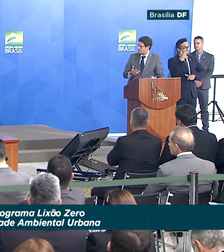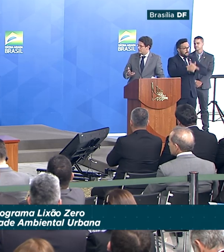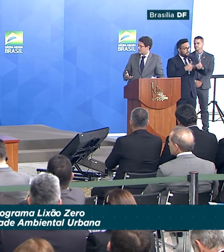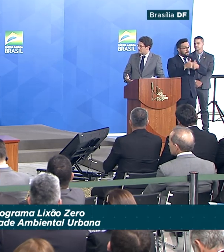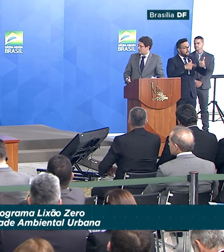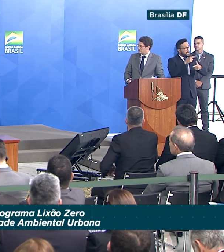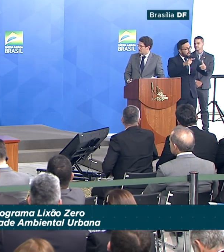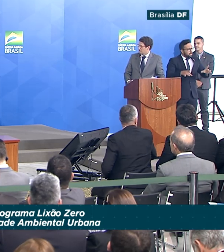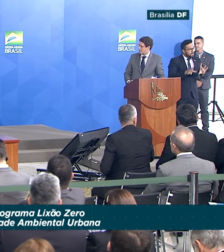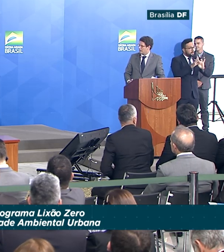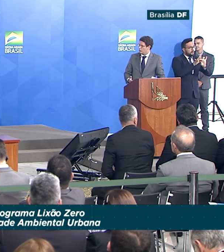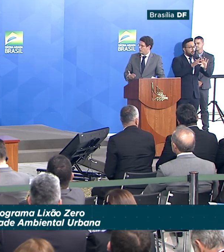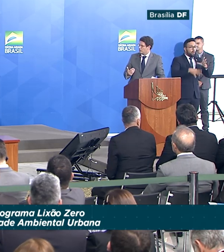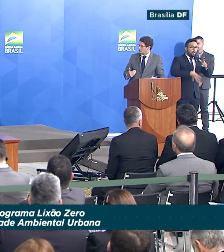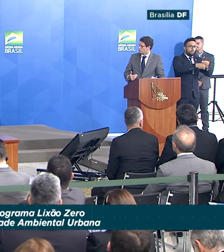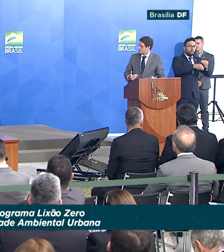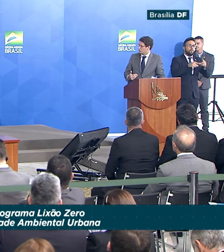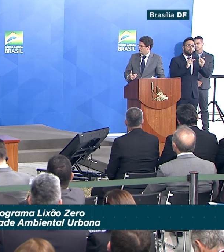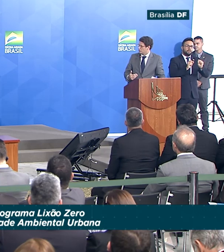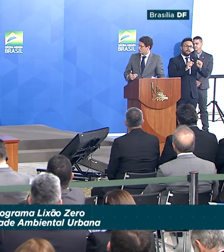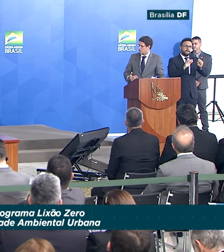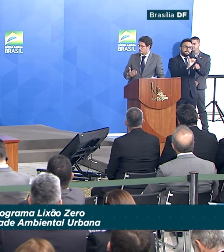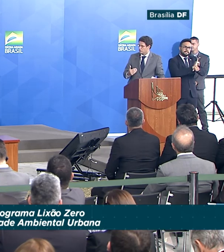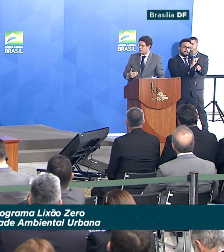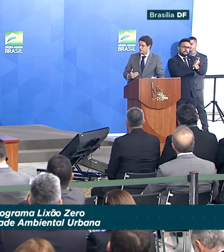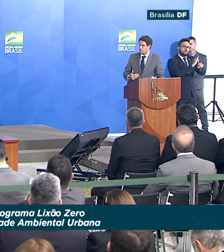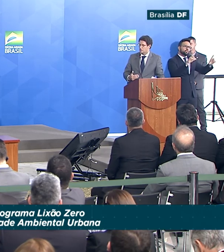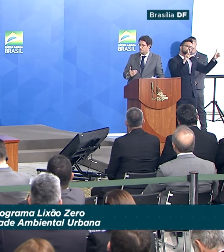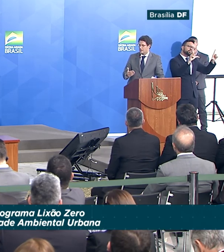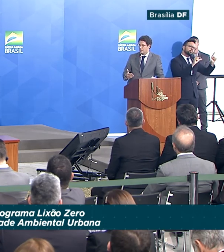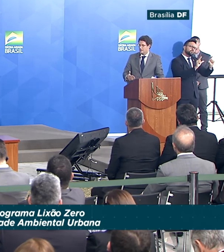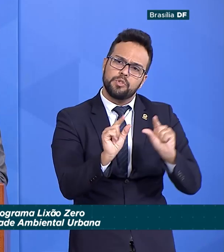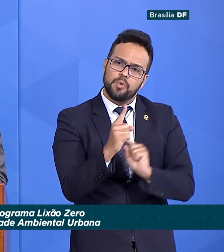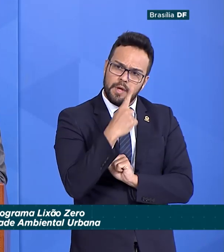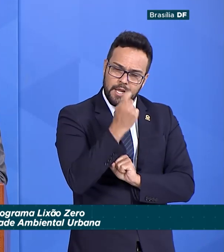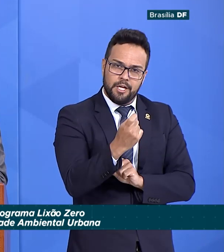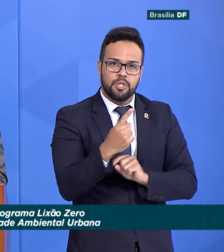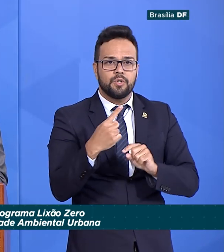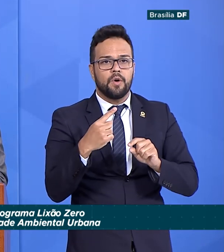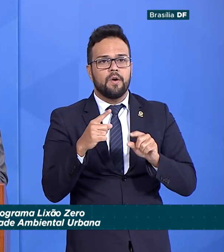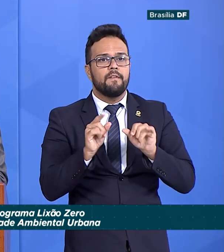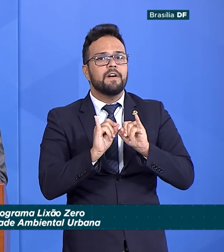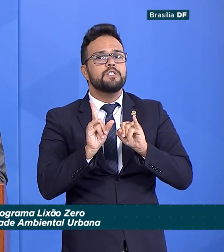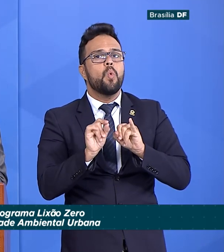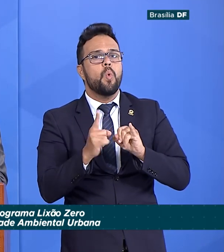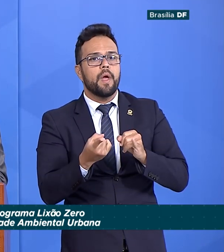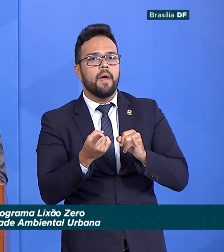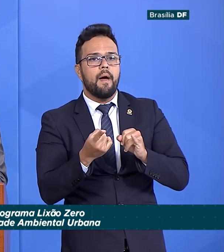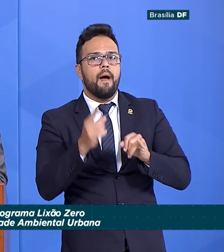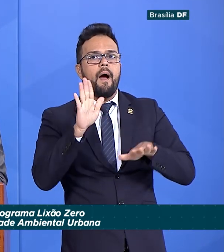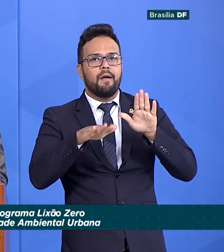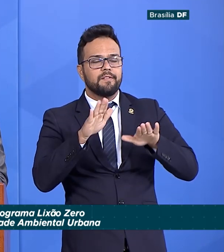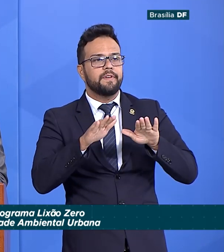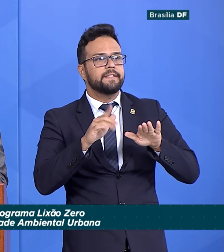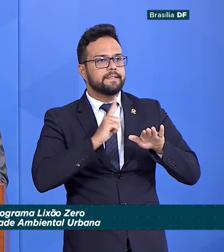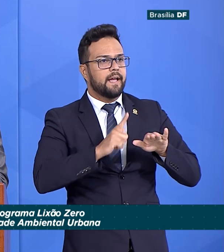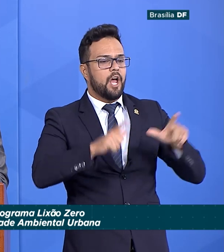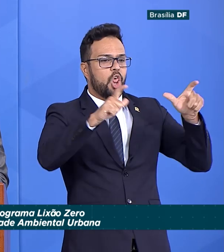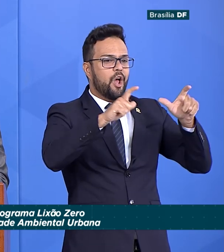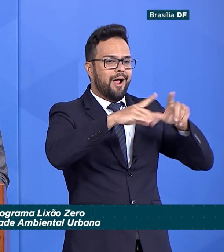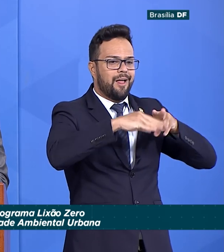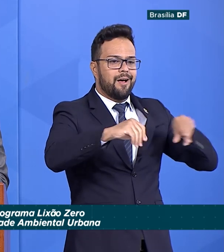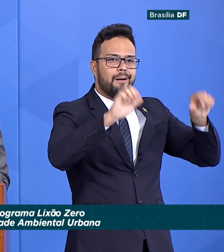a nossa estratégia para realmente reduzir o lixo, reduzir o resíduo que vai ser destinado para o aterro. Nós